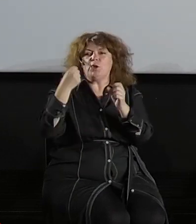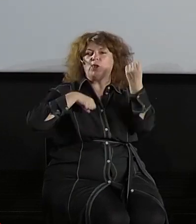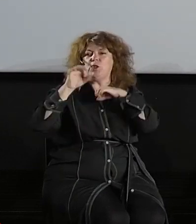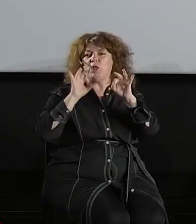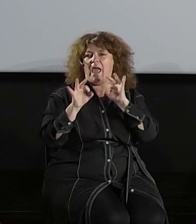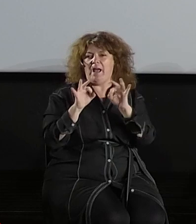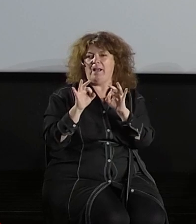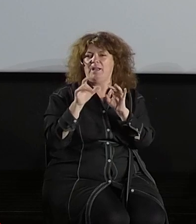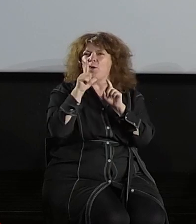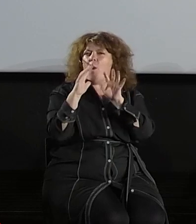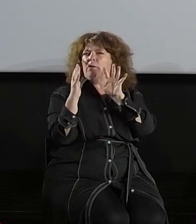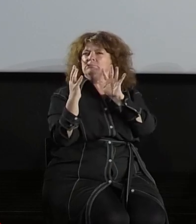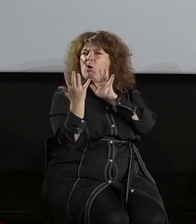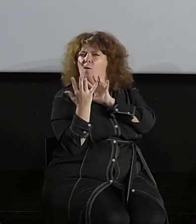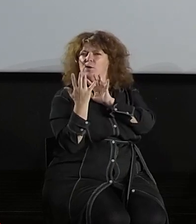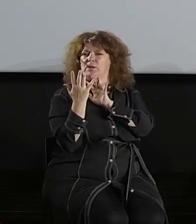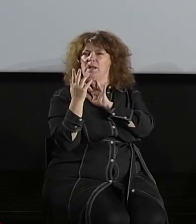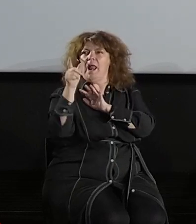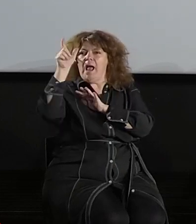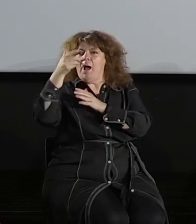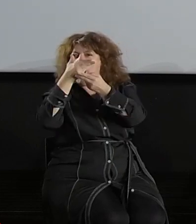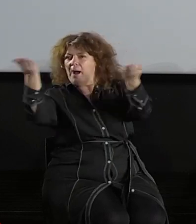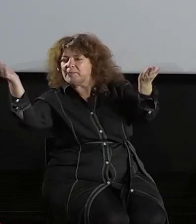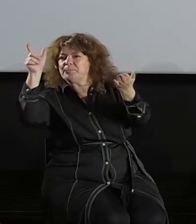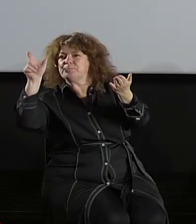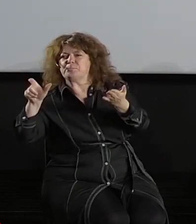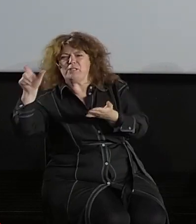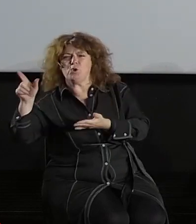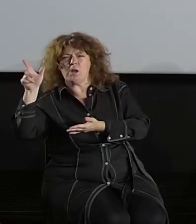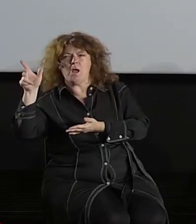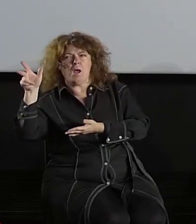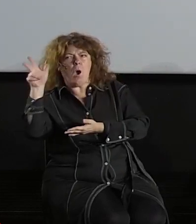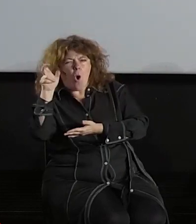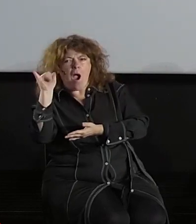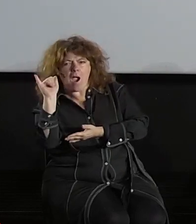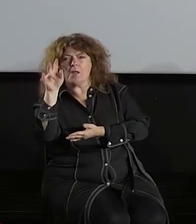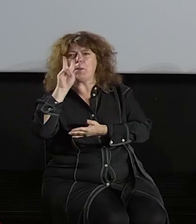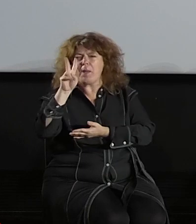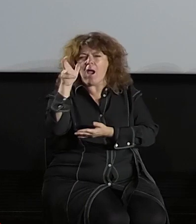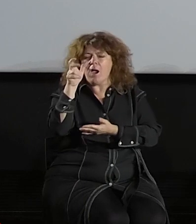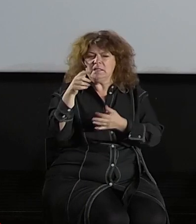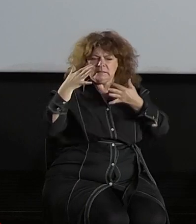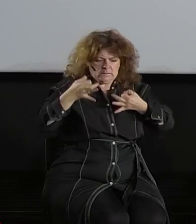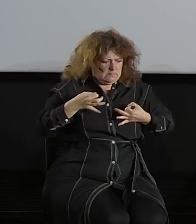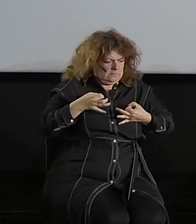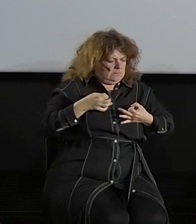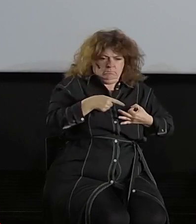todo confrontar al público que ve y que oye con una situación con una realidad que no se que no es ajena No de